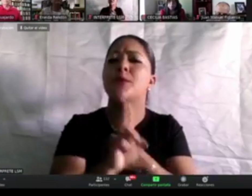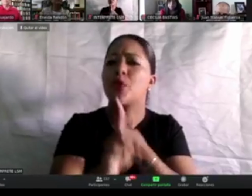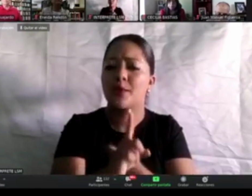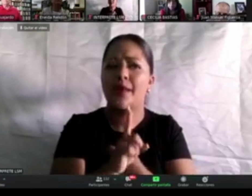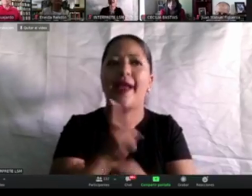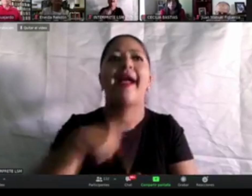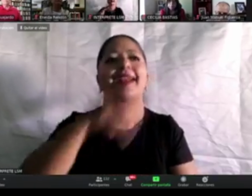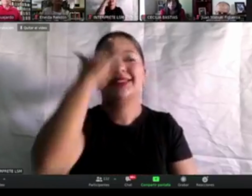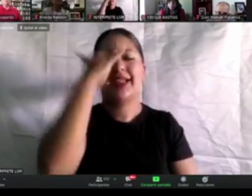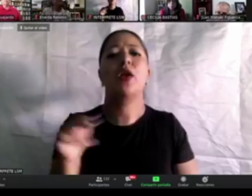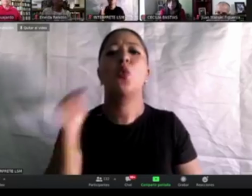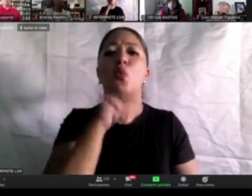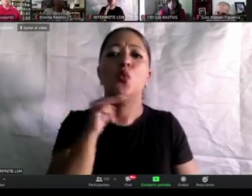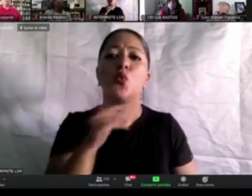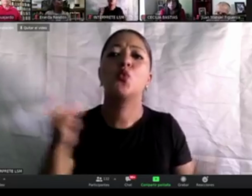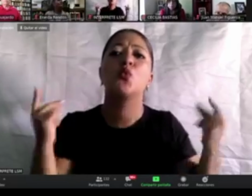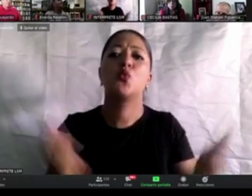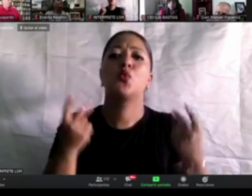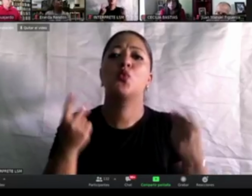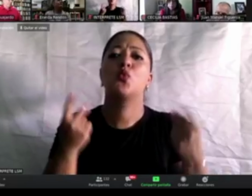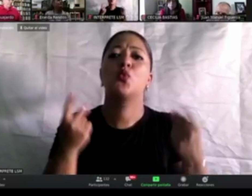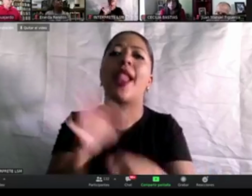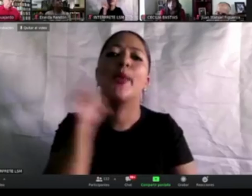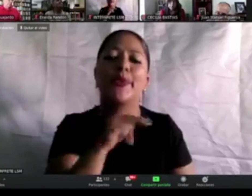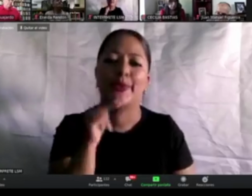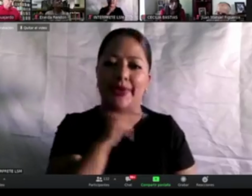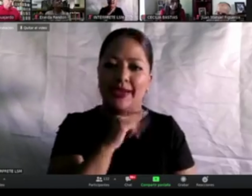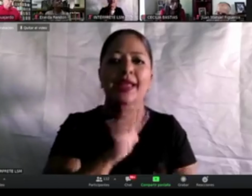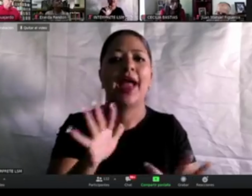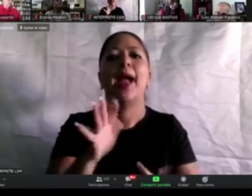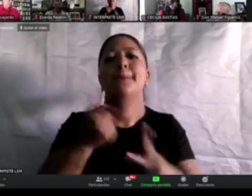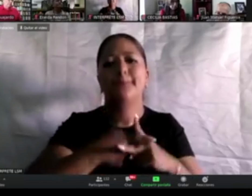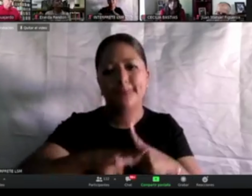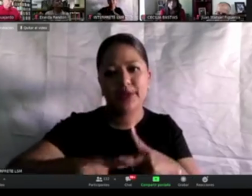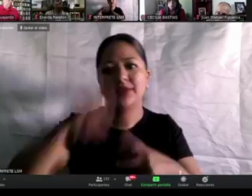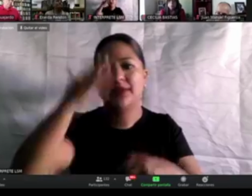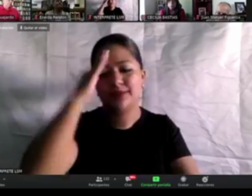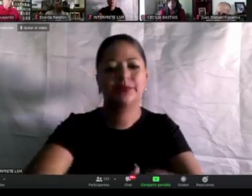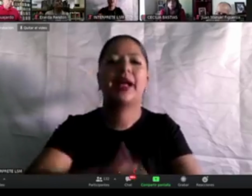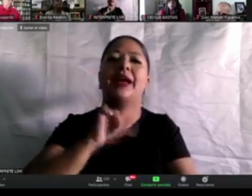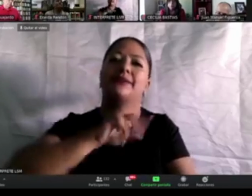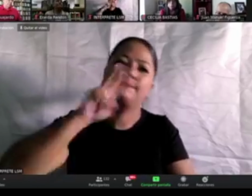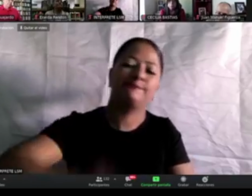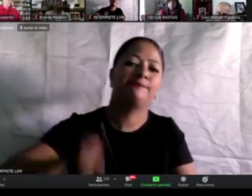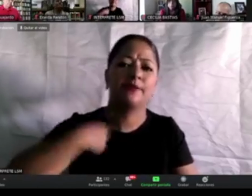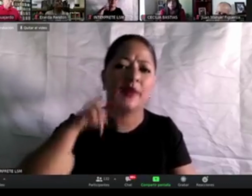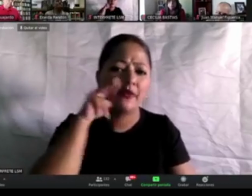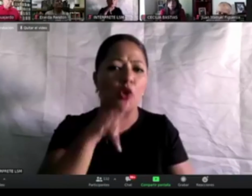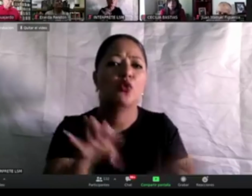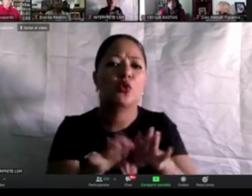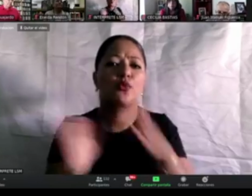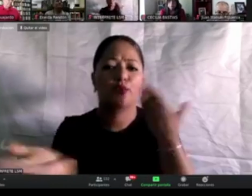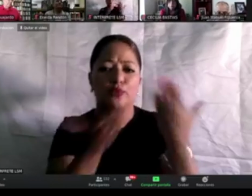saber cuál es la más urgente empezar a comprender la importancia de cómo vemos a nuestros estudiantes